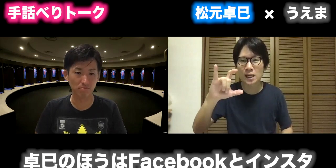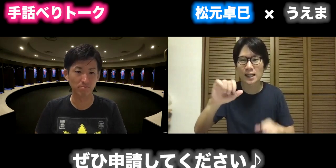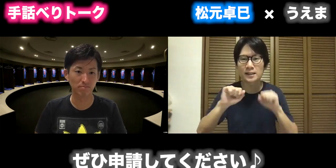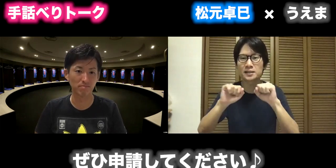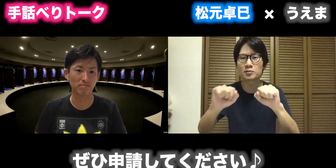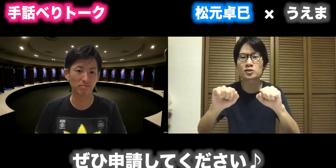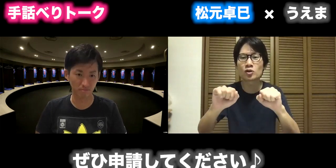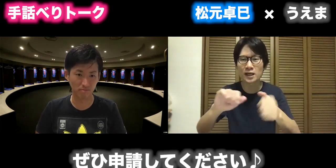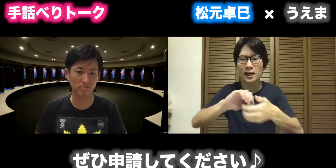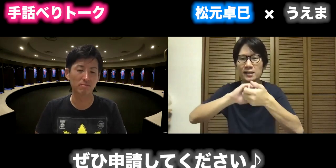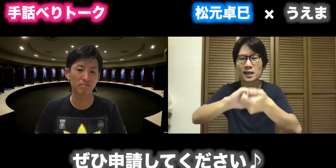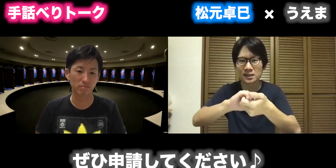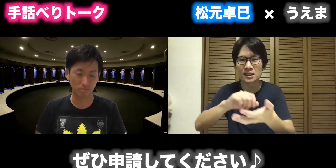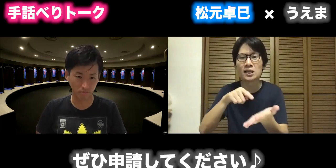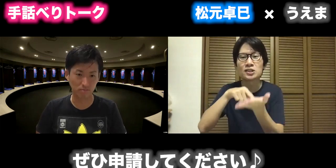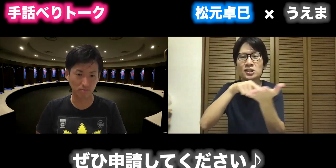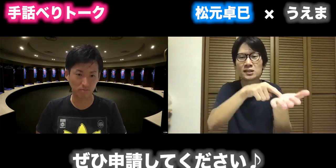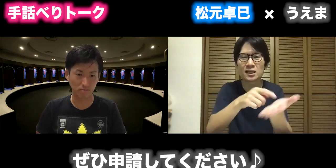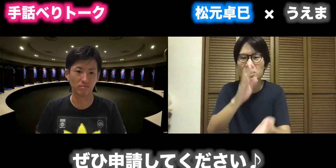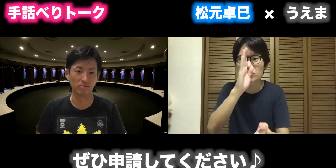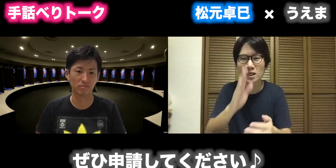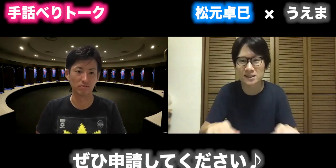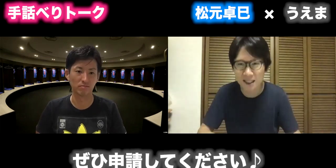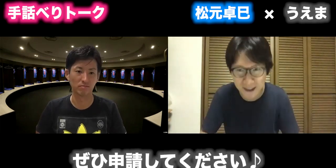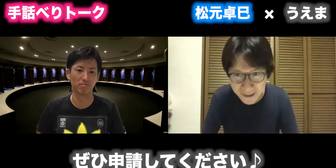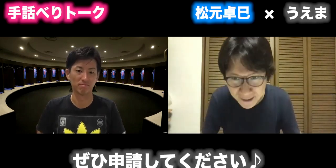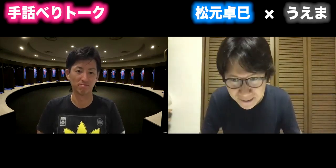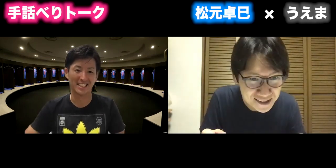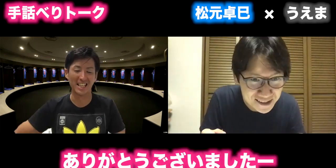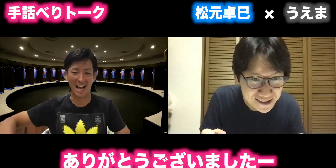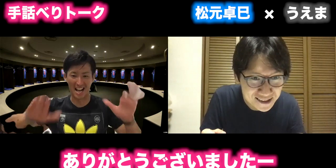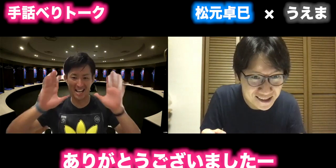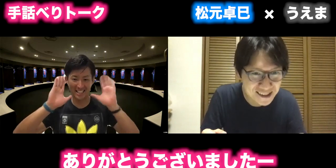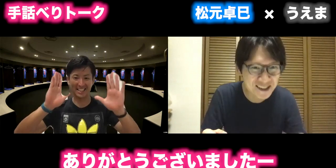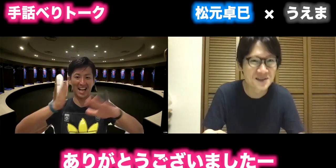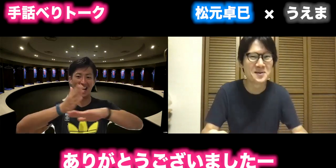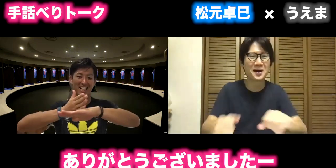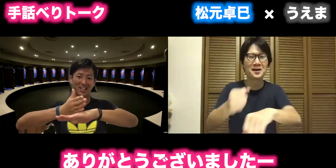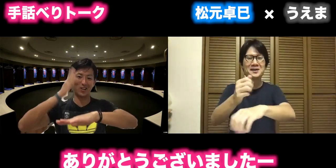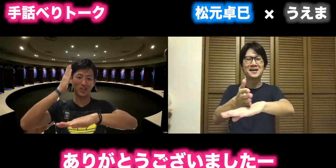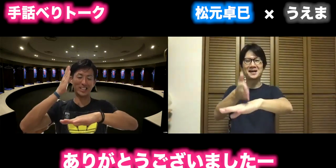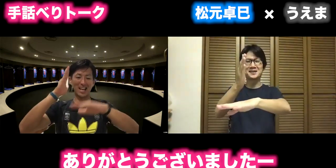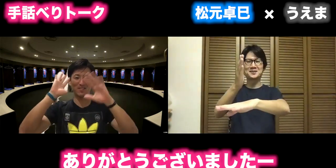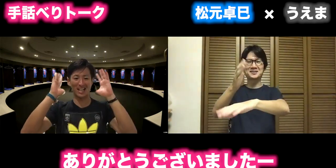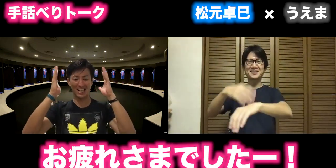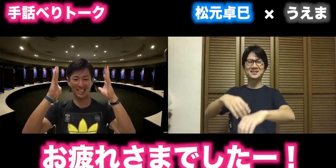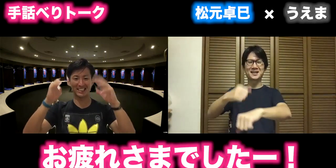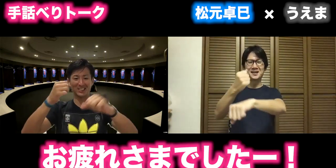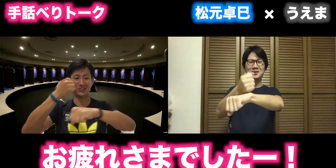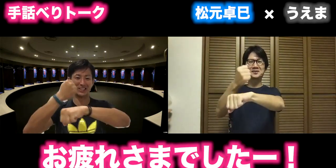インしたやつますのでぜひ進呈してくださはいありがとうござい